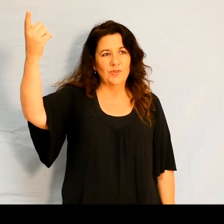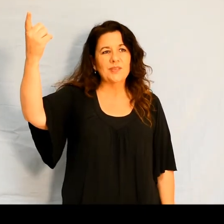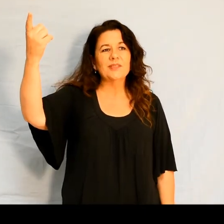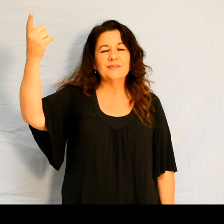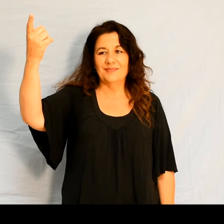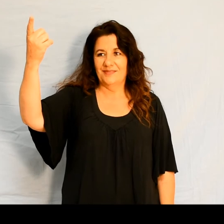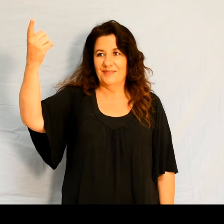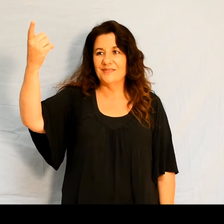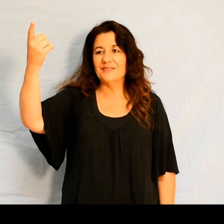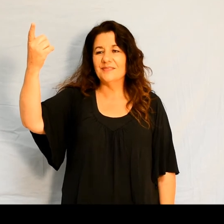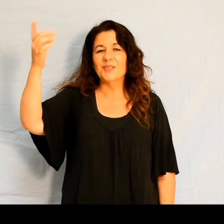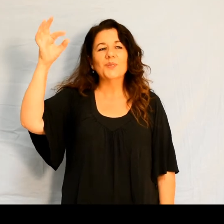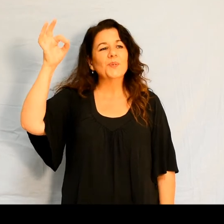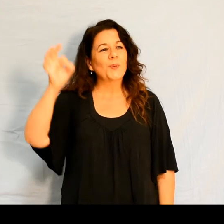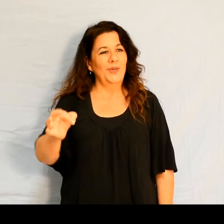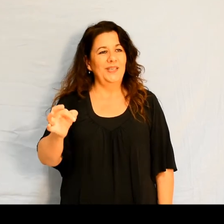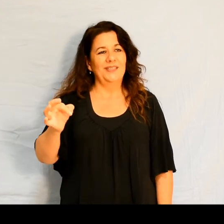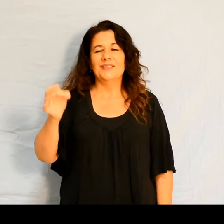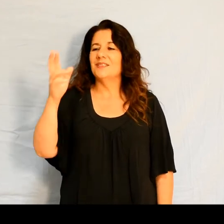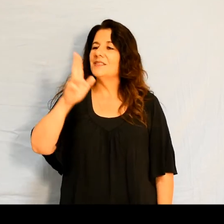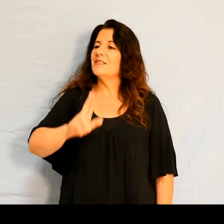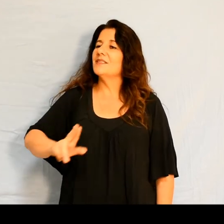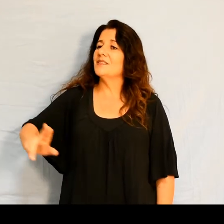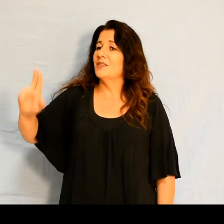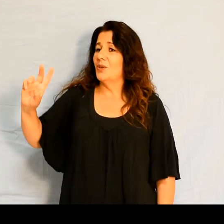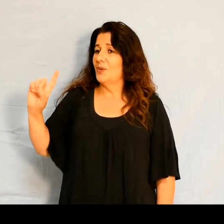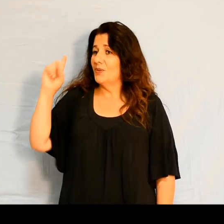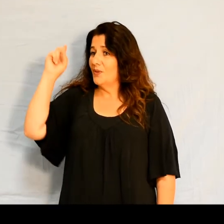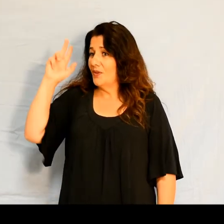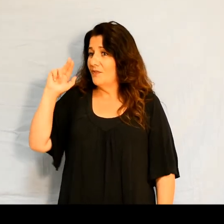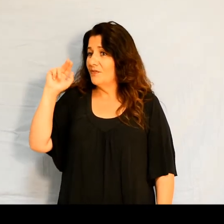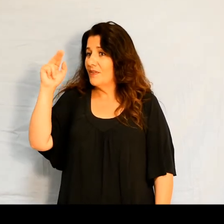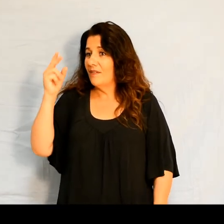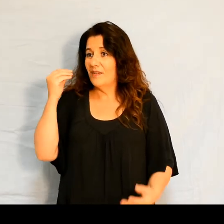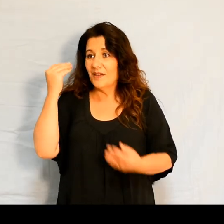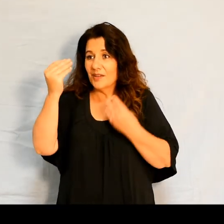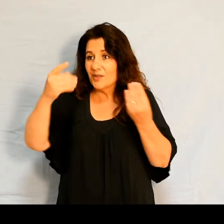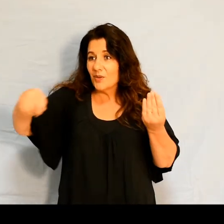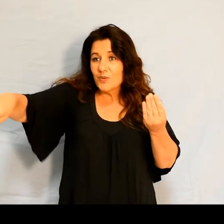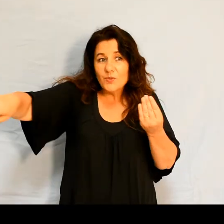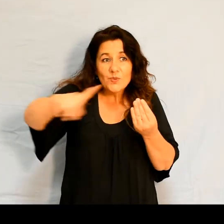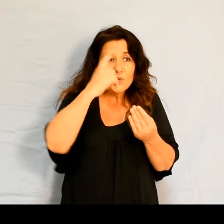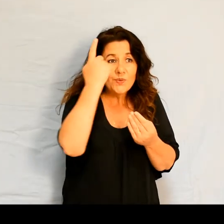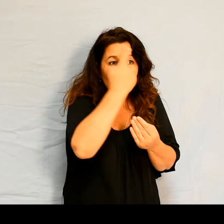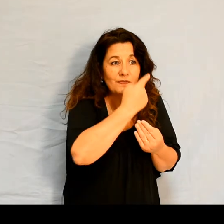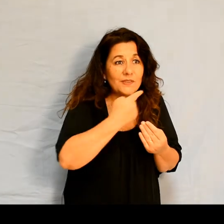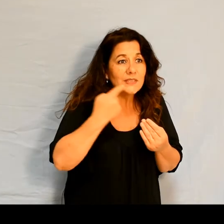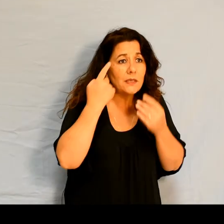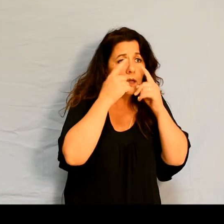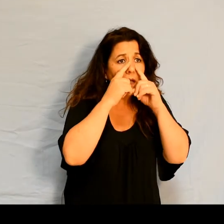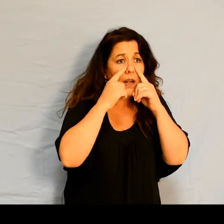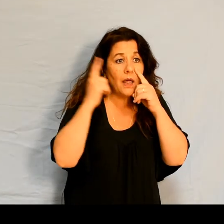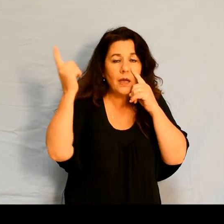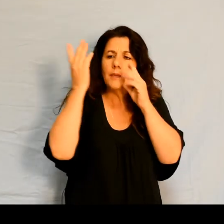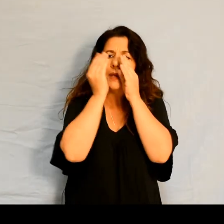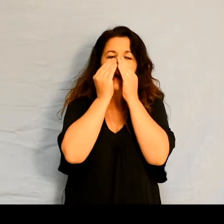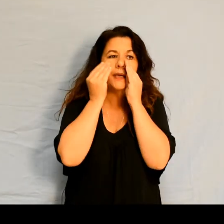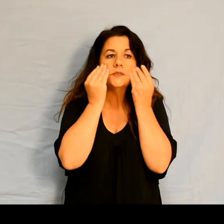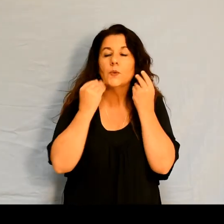Le Seigneur Dieu essuiera les larmes sur tous les visages, et par toute